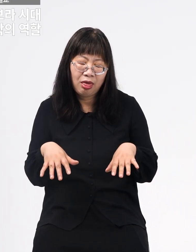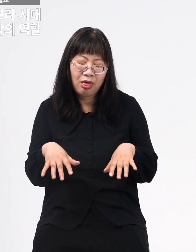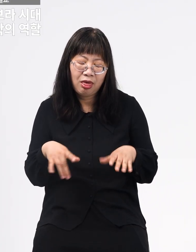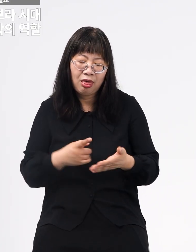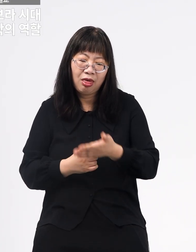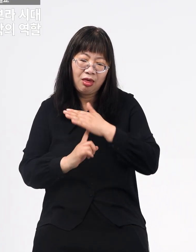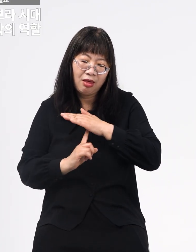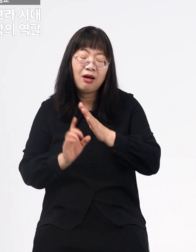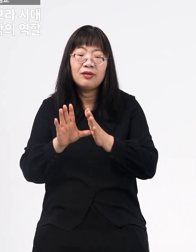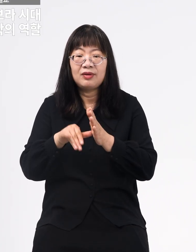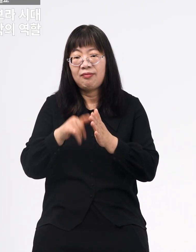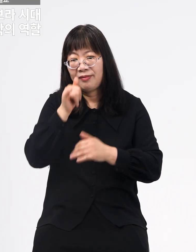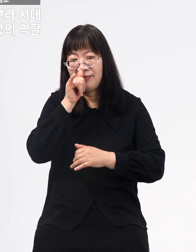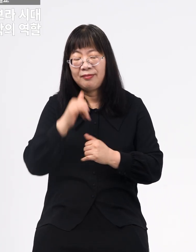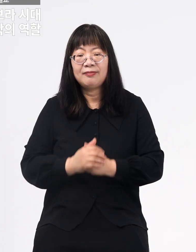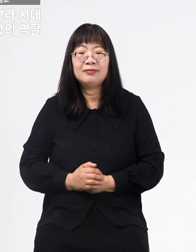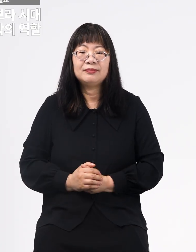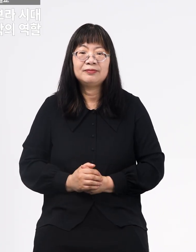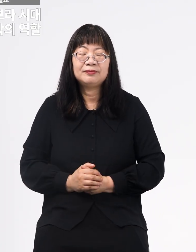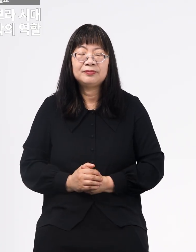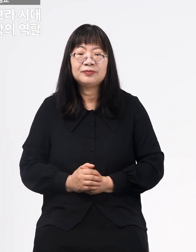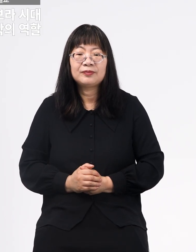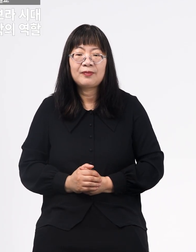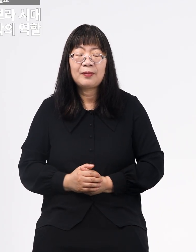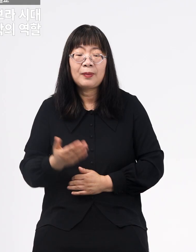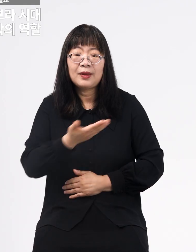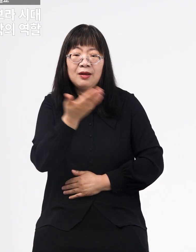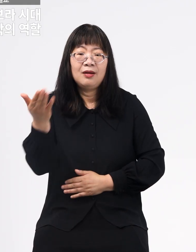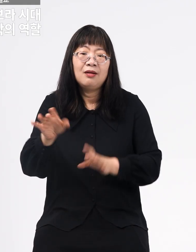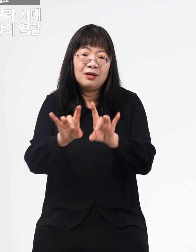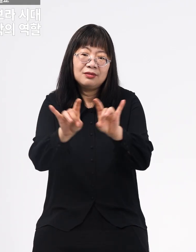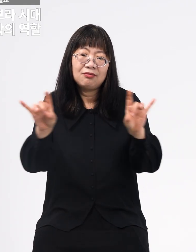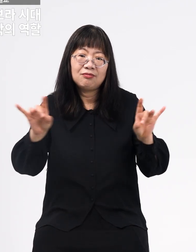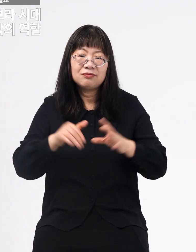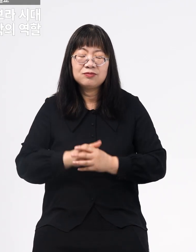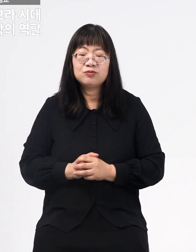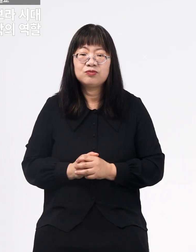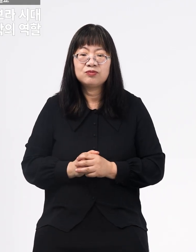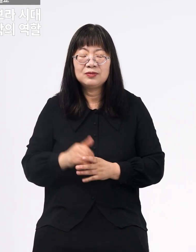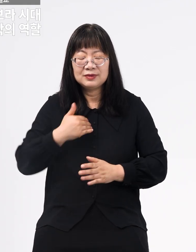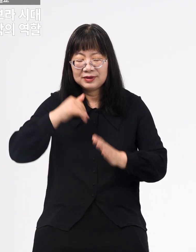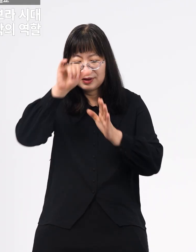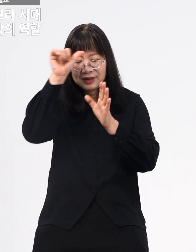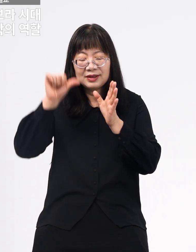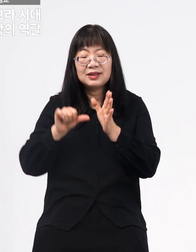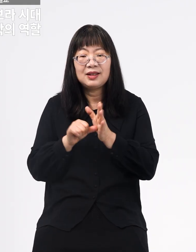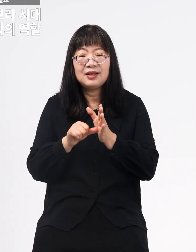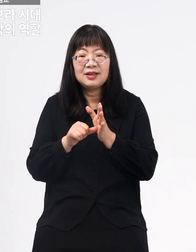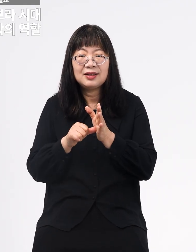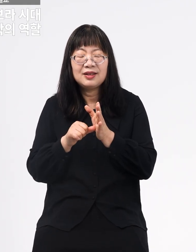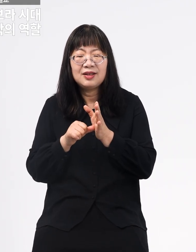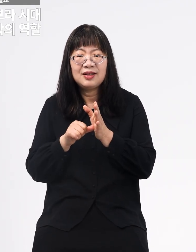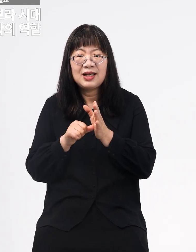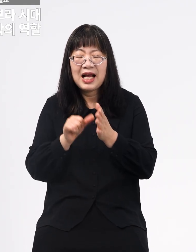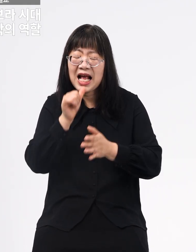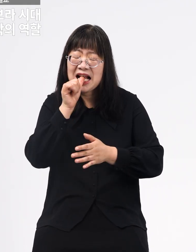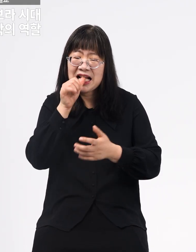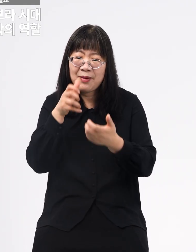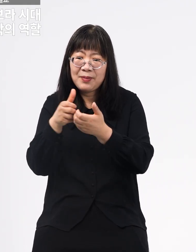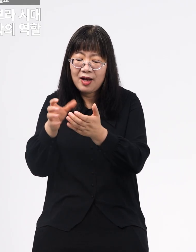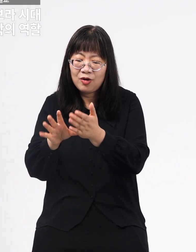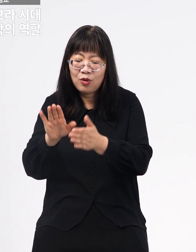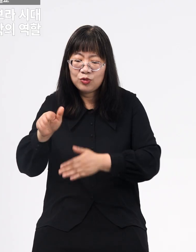비춰질 때가 있습니다. 이 시간 여러분들이 각자 내 인생의